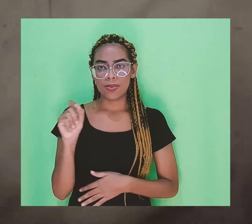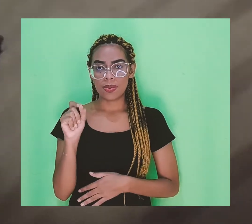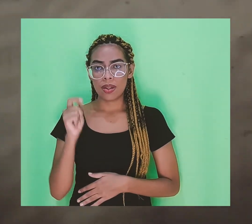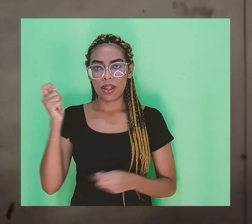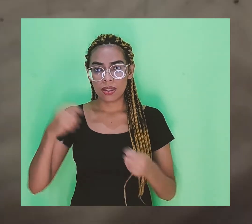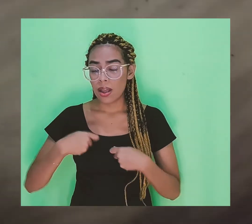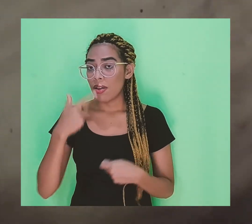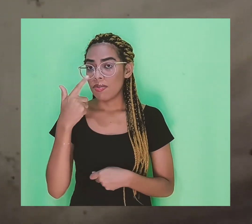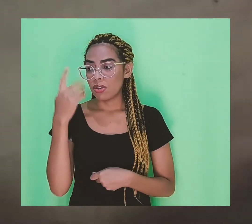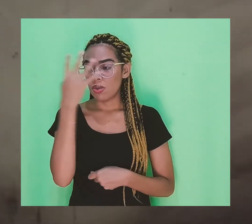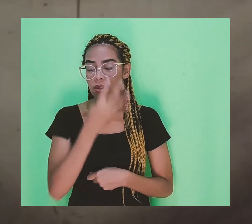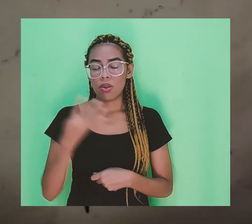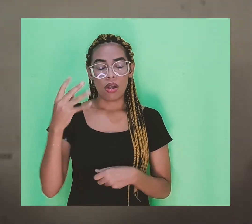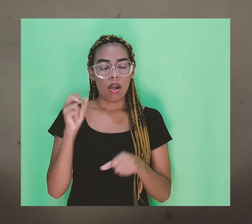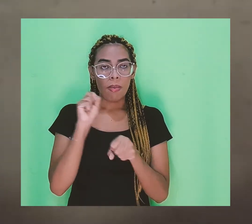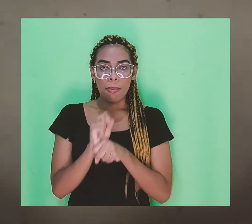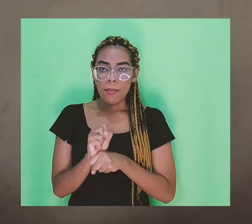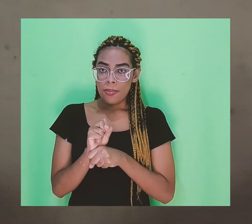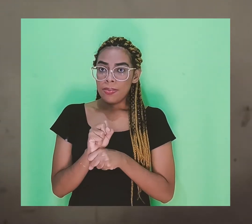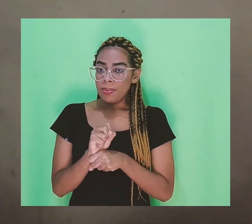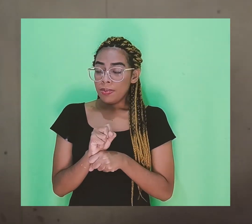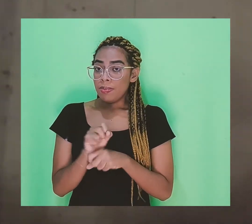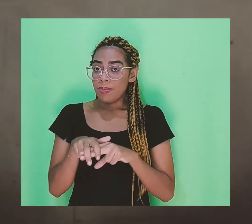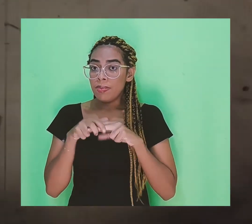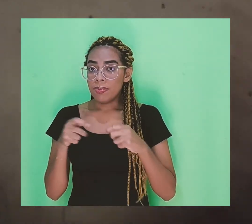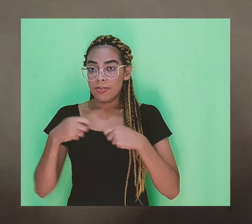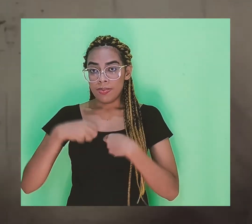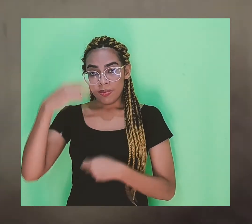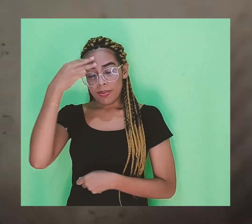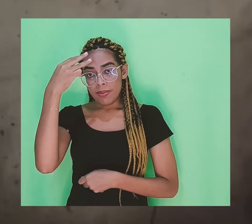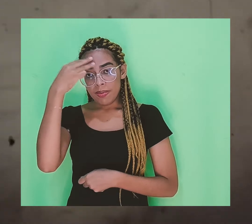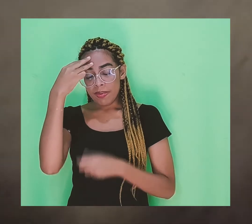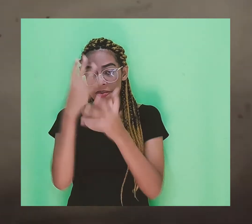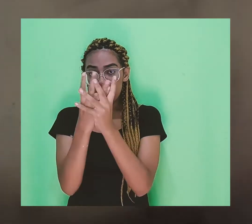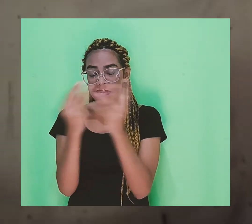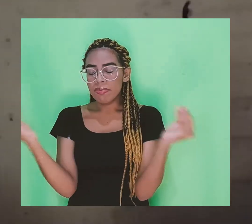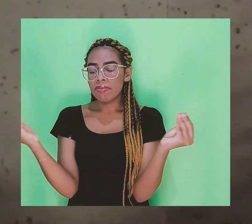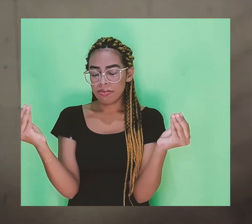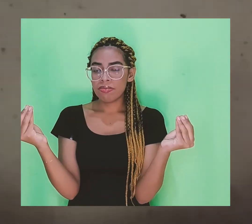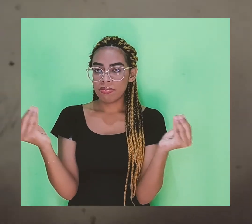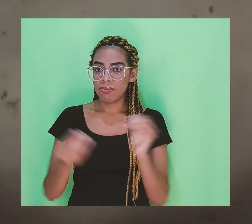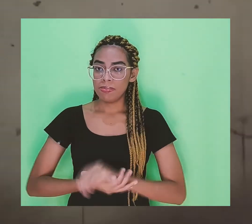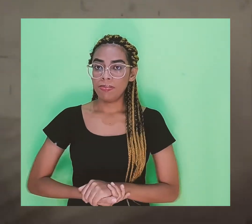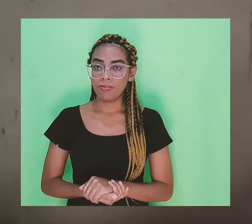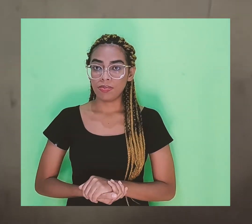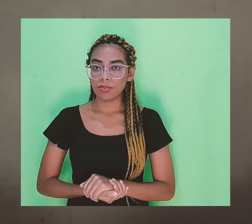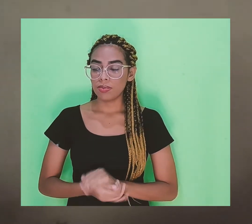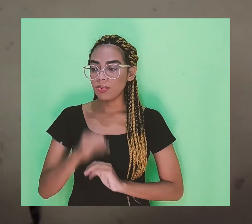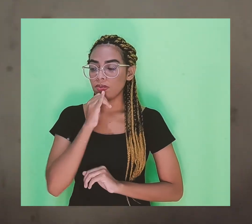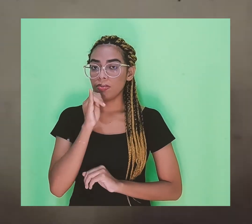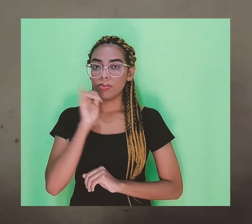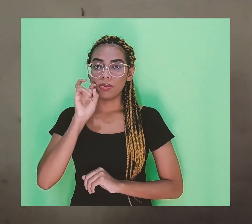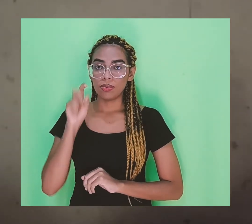as 24 horas, acabou. E aquela memória só vai ser resgatada, ou se vai ser resgatada, na próxima